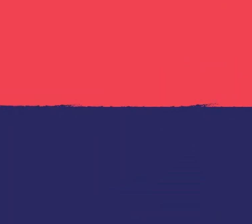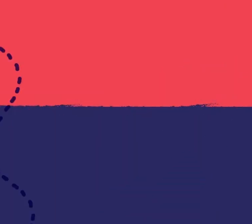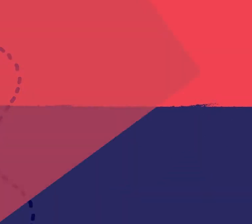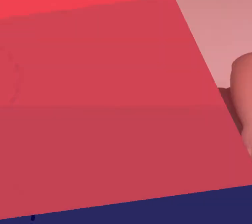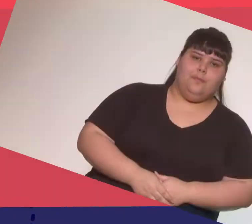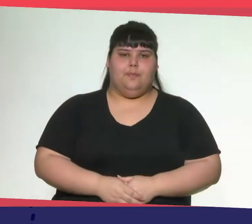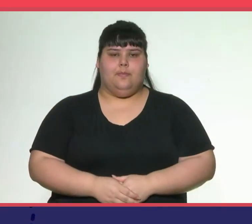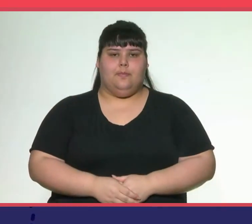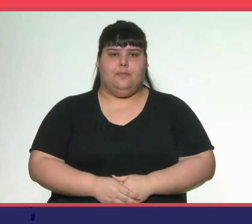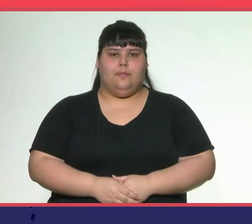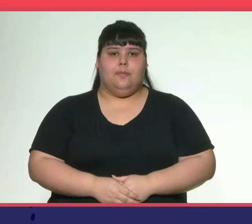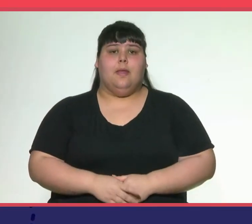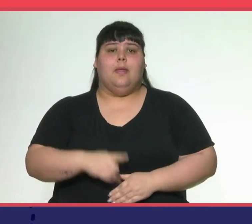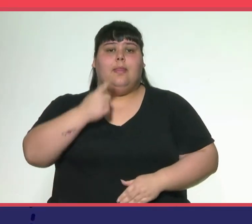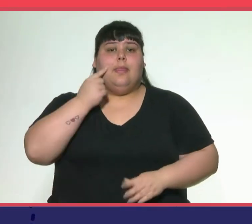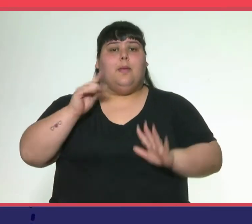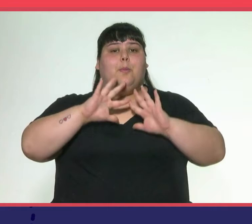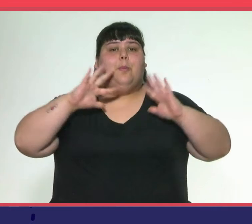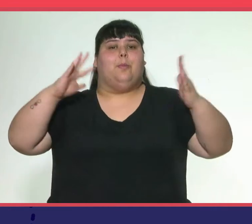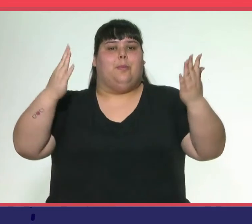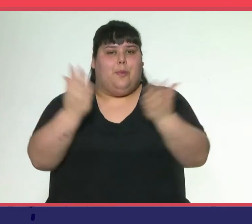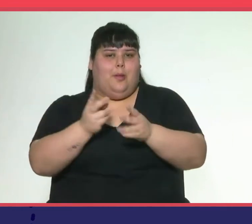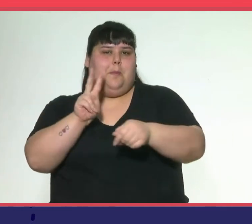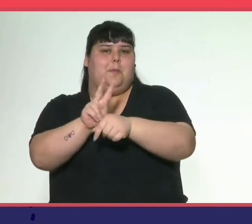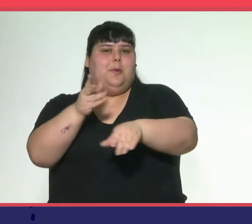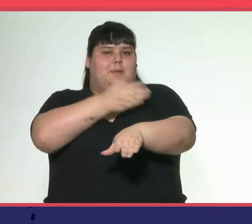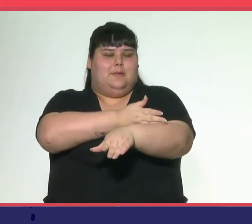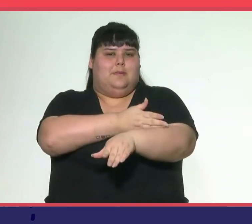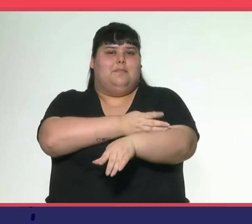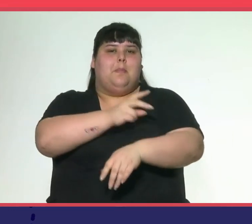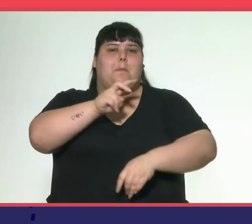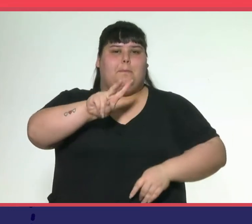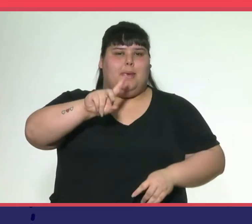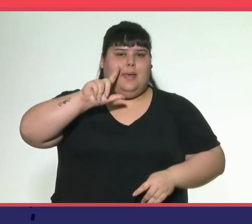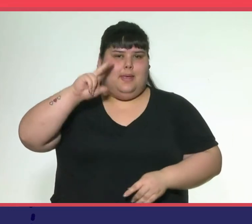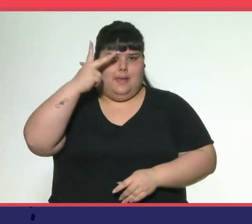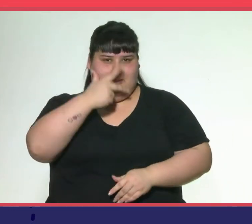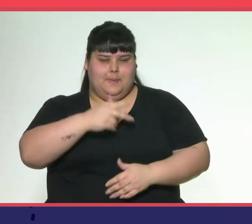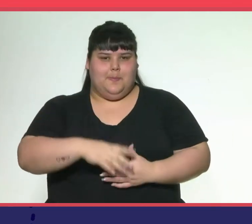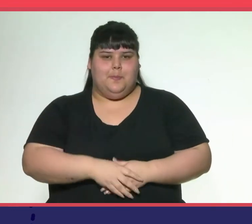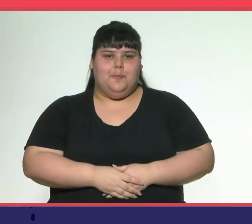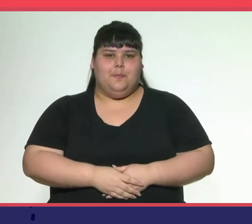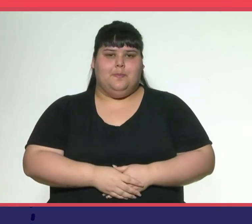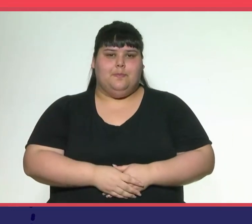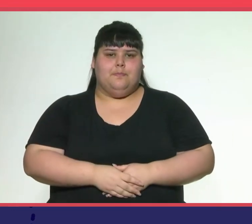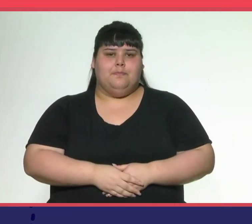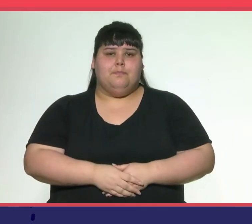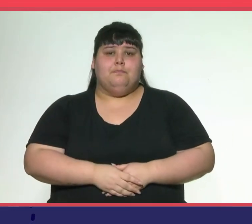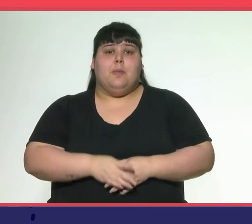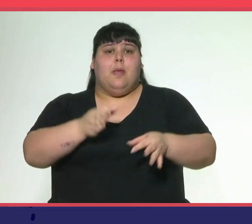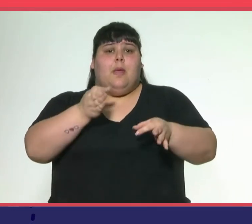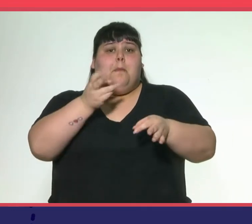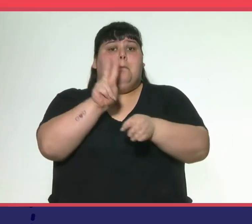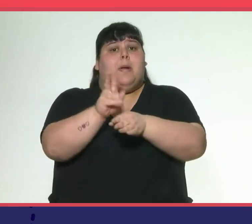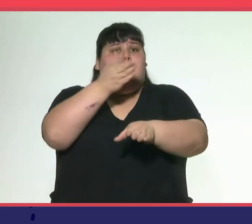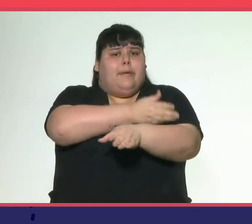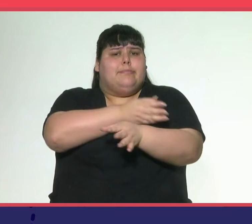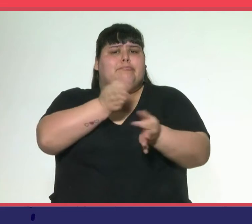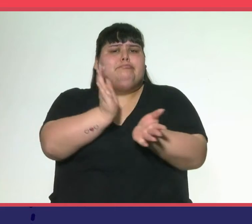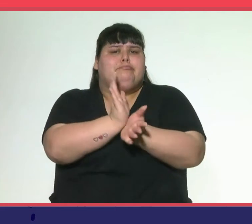y internacional de prevención del vih prevenir es educar saber